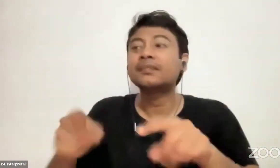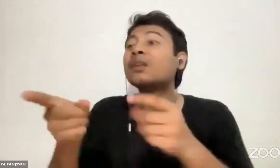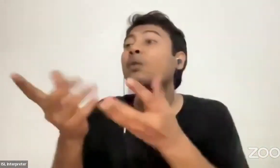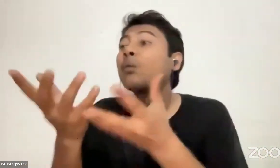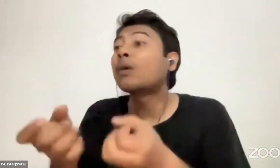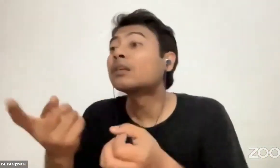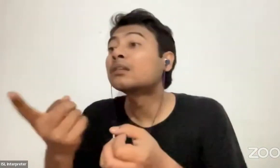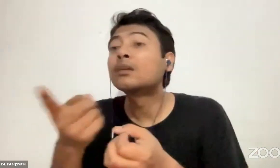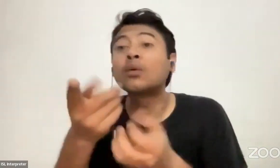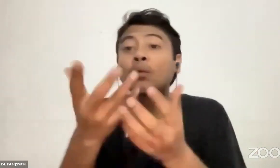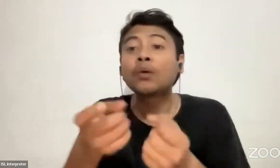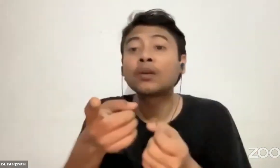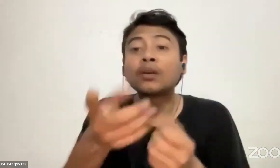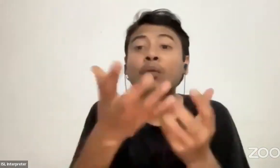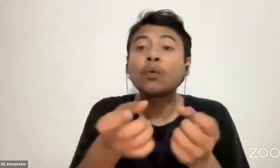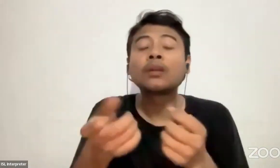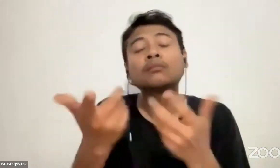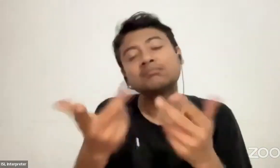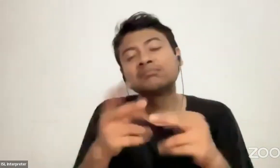हैं।